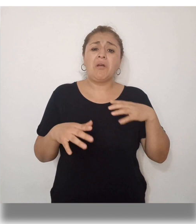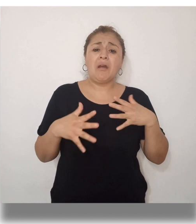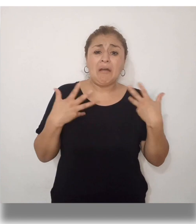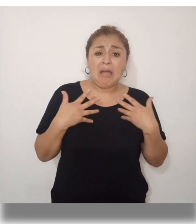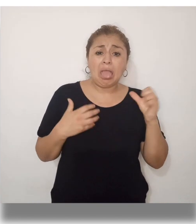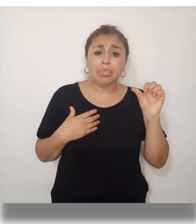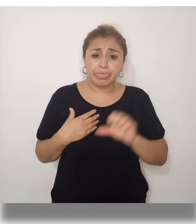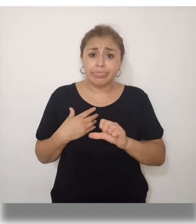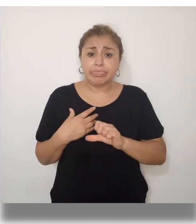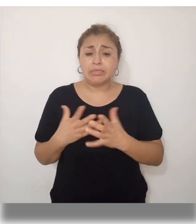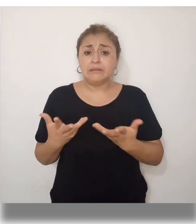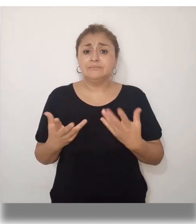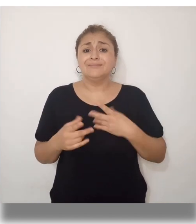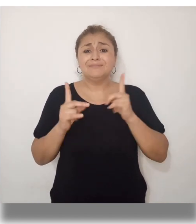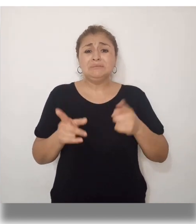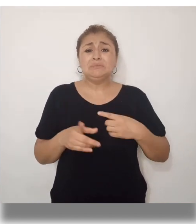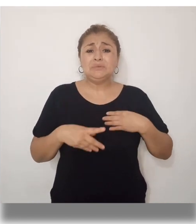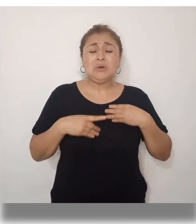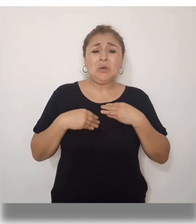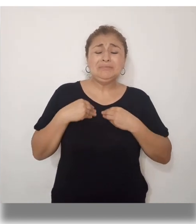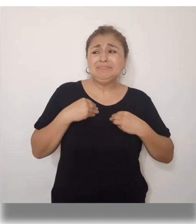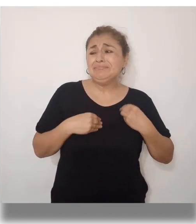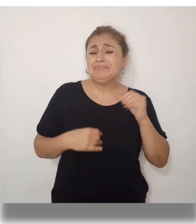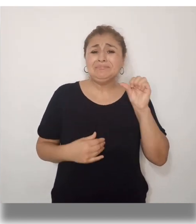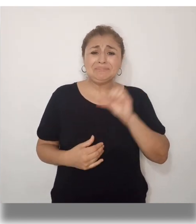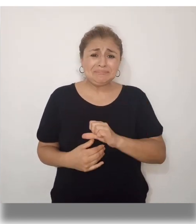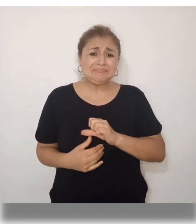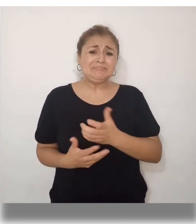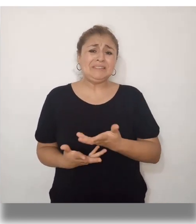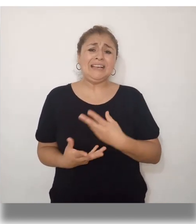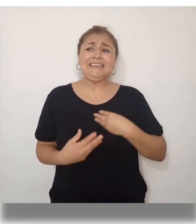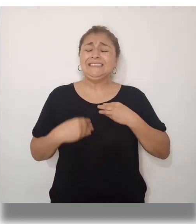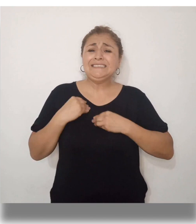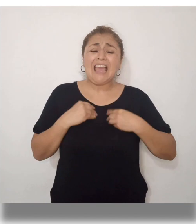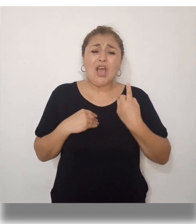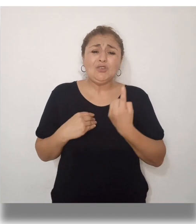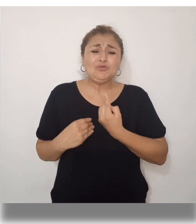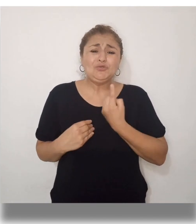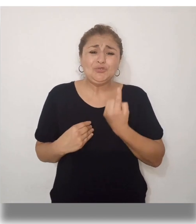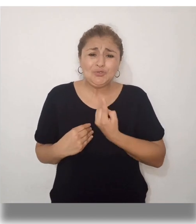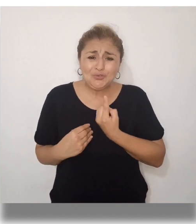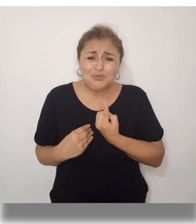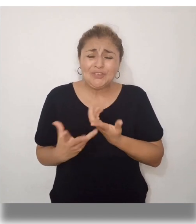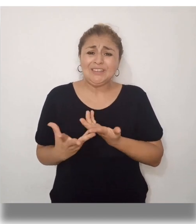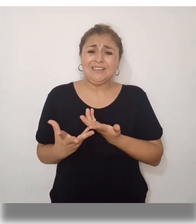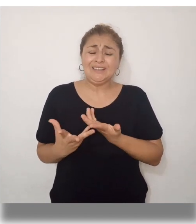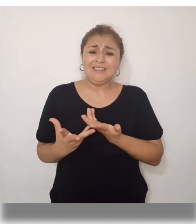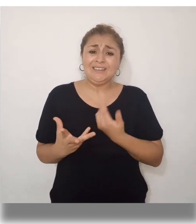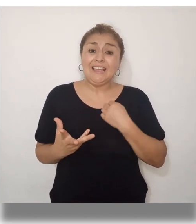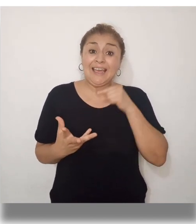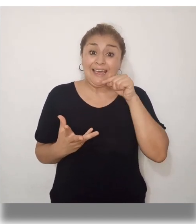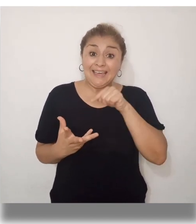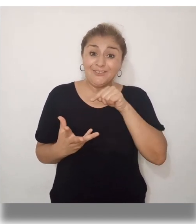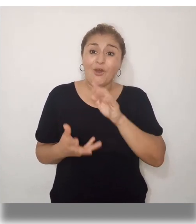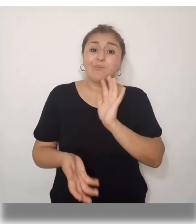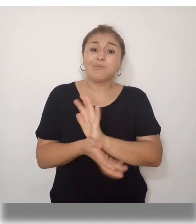nuestras relaciones este sentimiento de Soledad se transformó en la